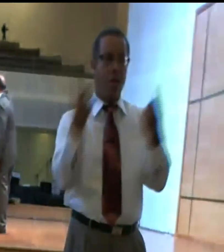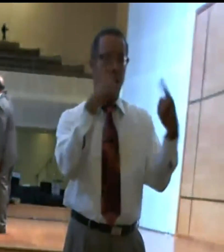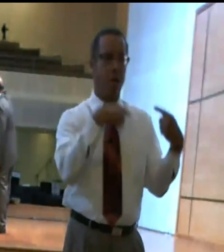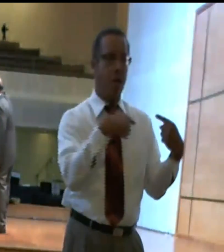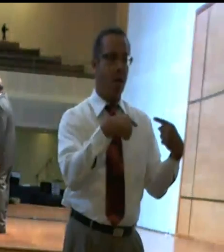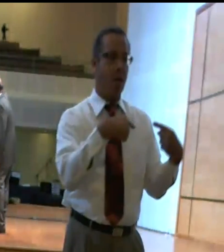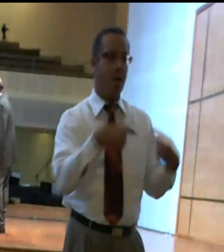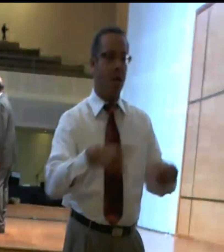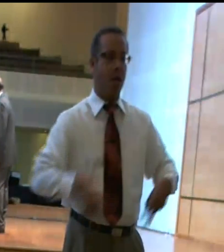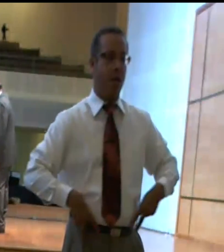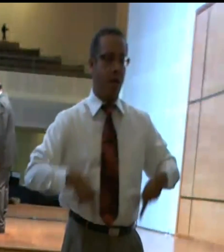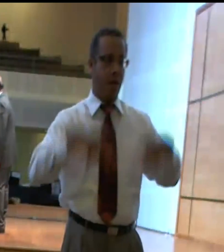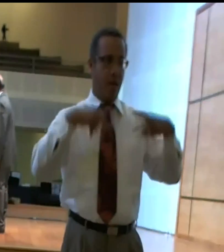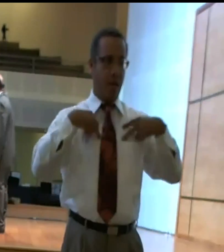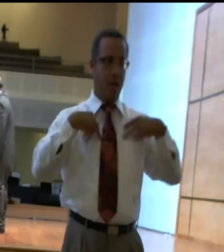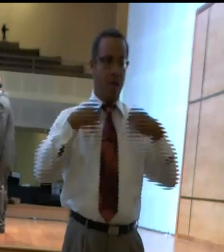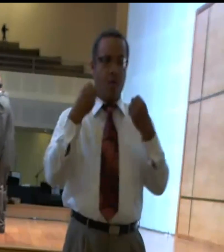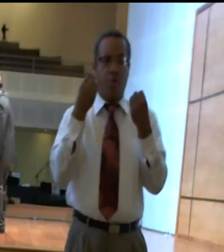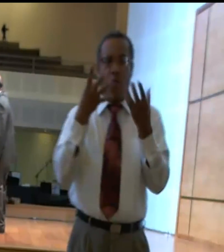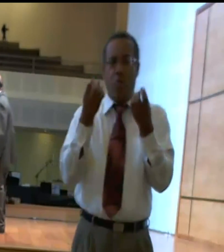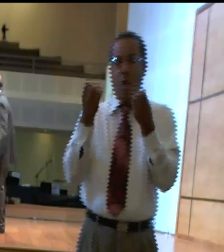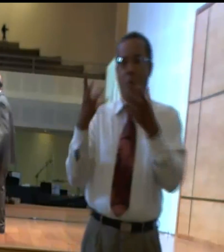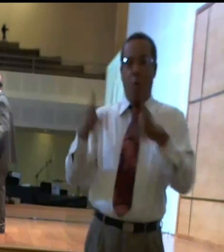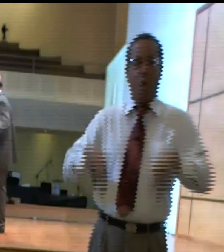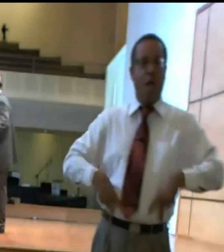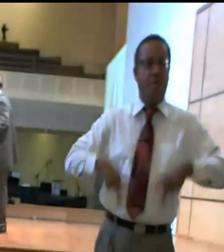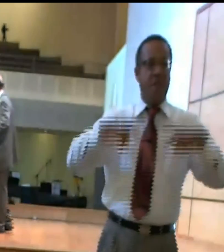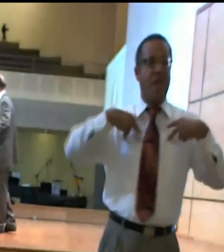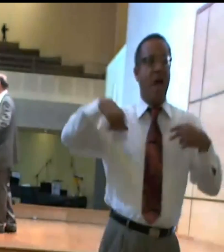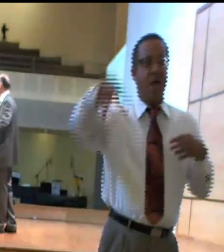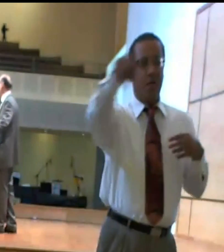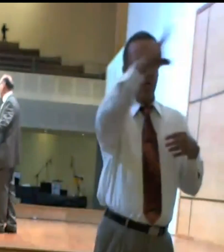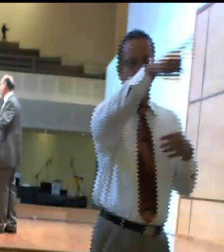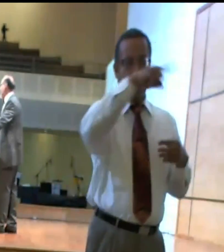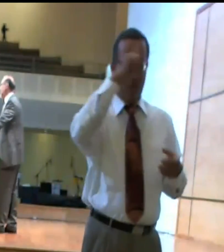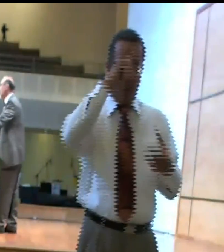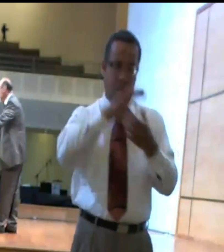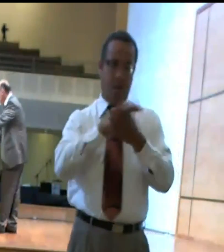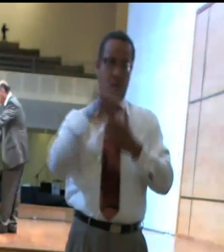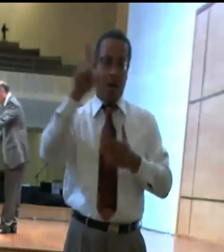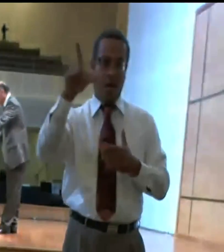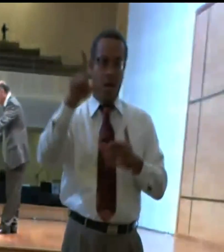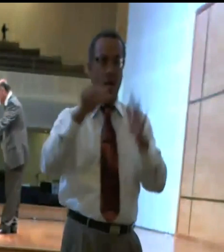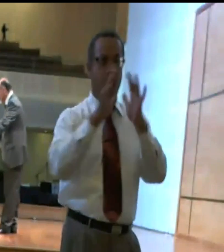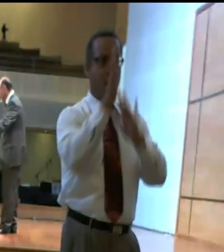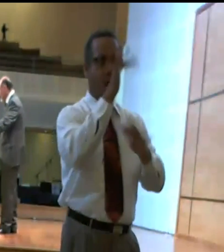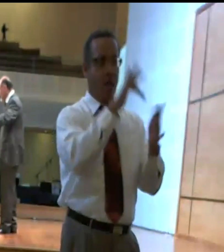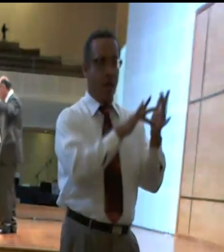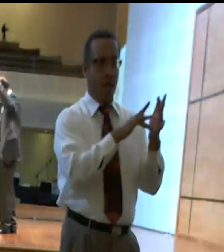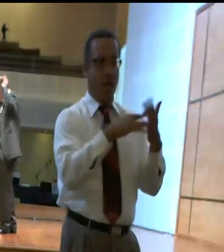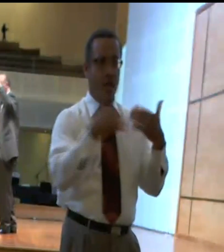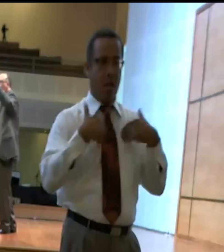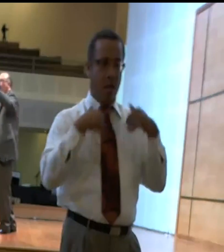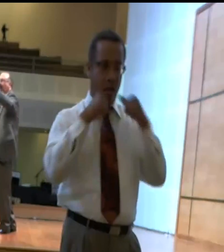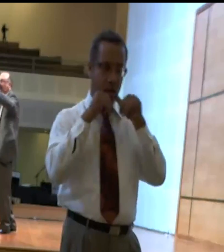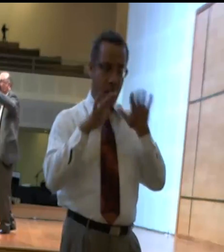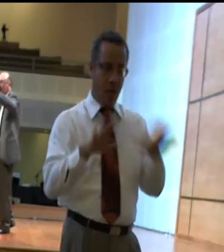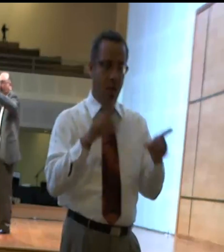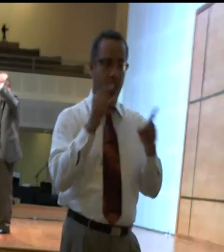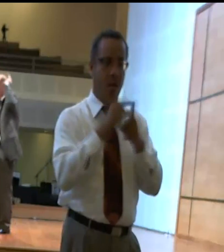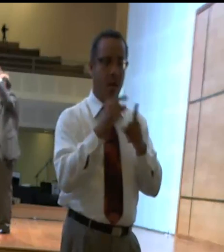darnos vida y vida en abundancia. Que el Señor bendiga hoy